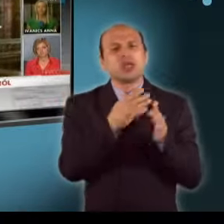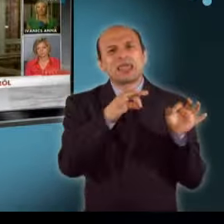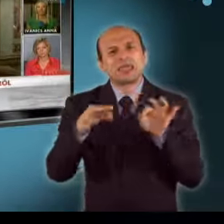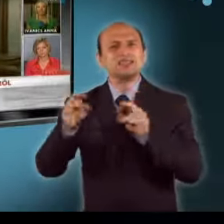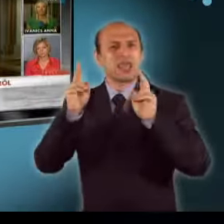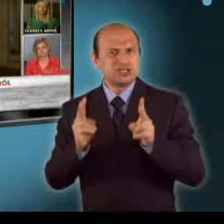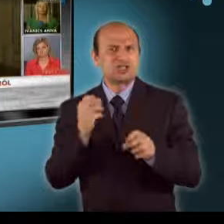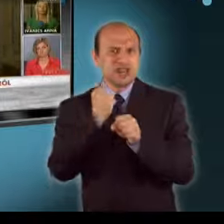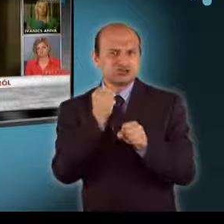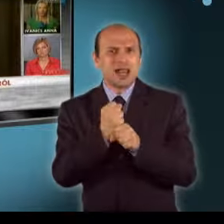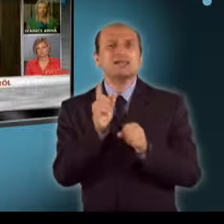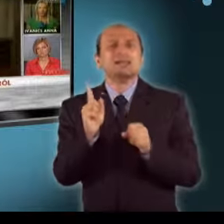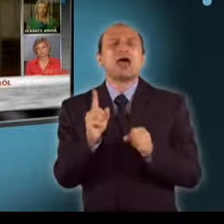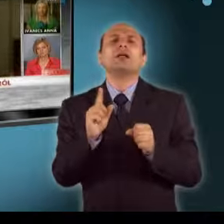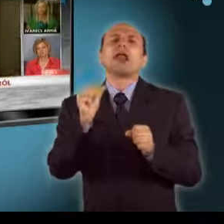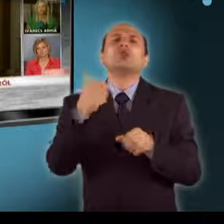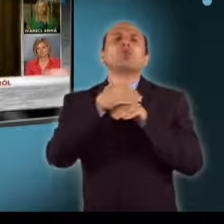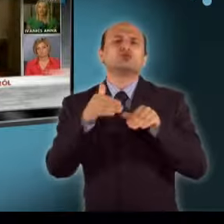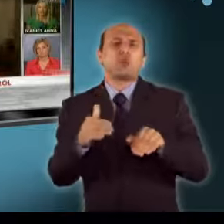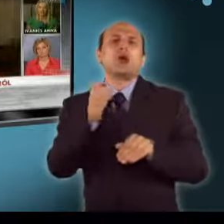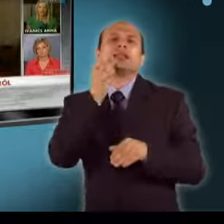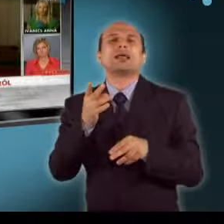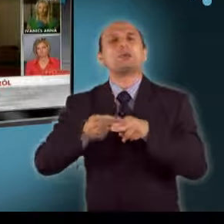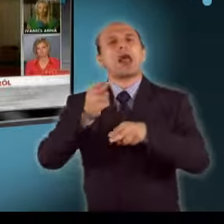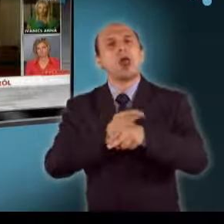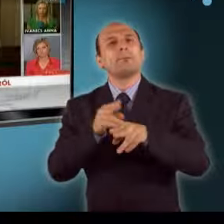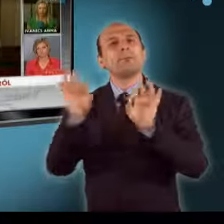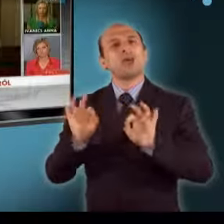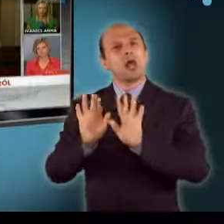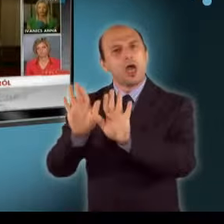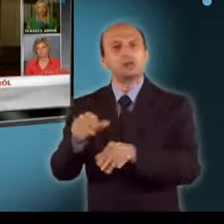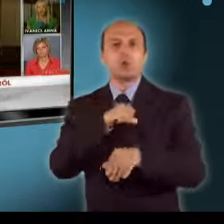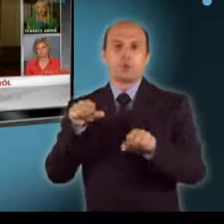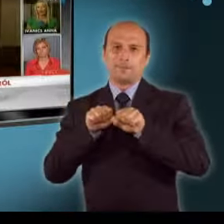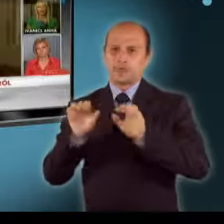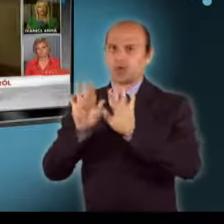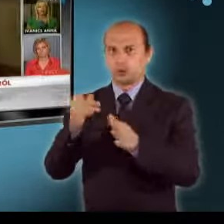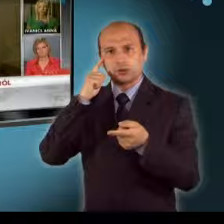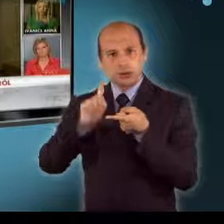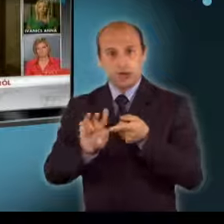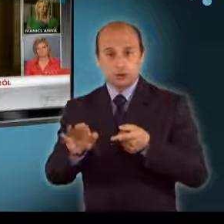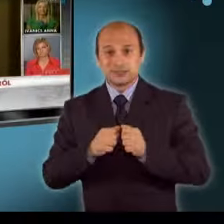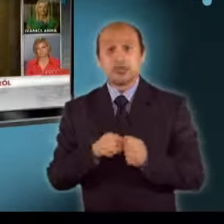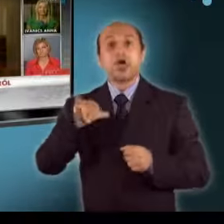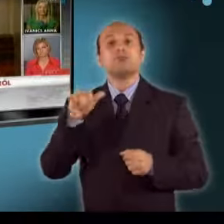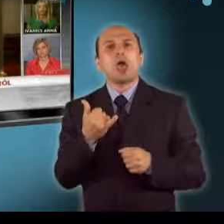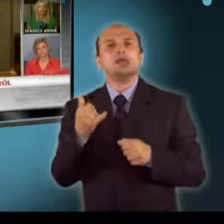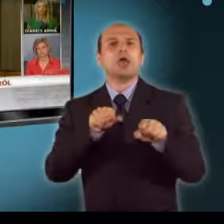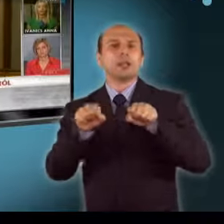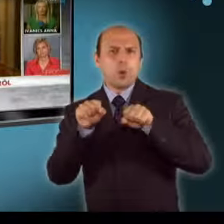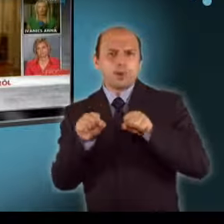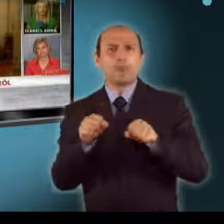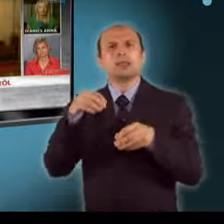de ez elsősorban majd nem az embereket érinti, hanem az állami vállalatokat, önkormányzatokat. A bajnai kormány eddig egyébként